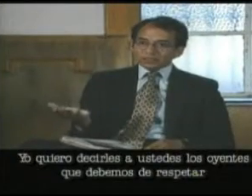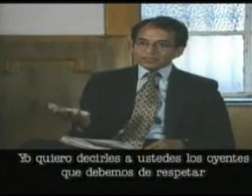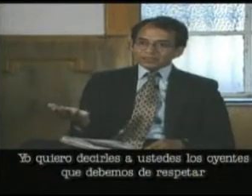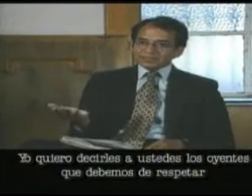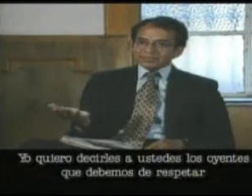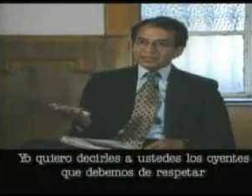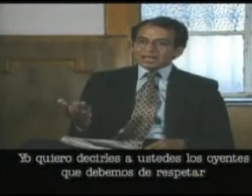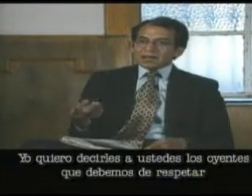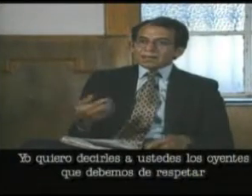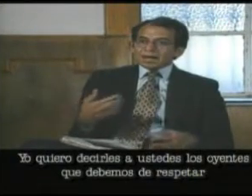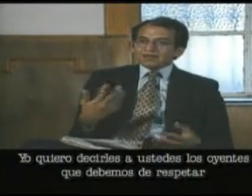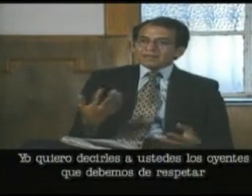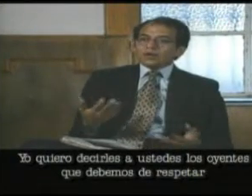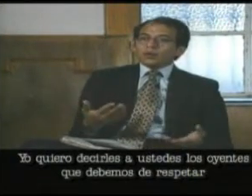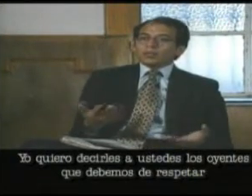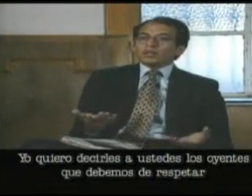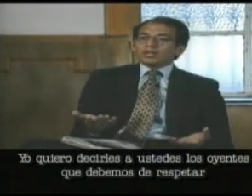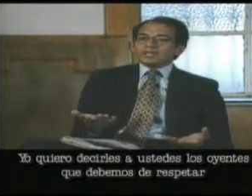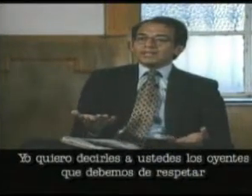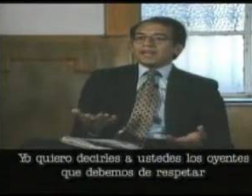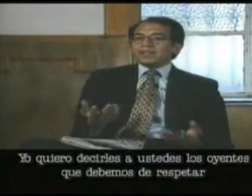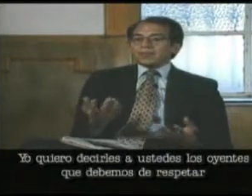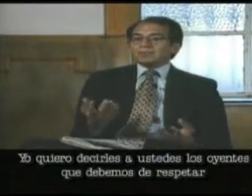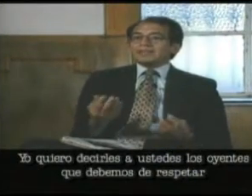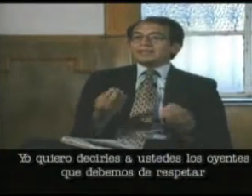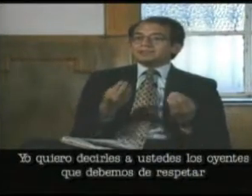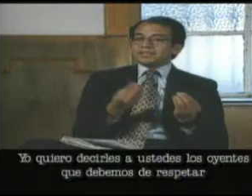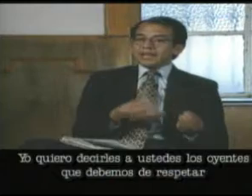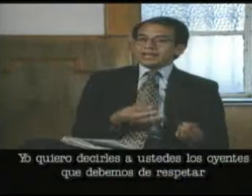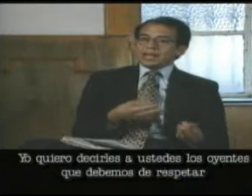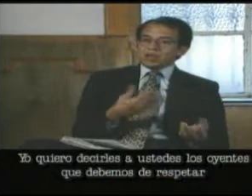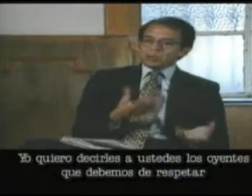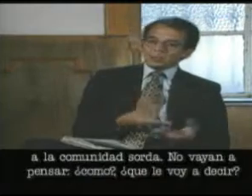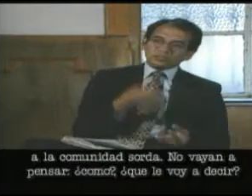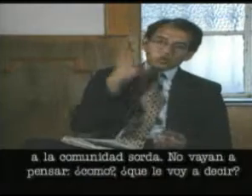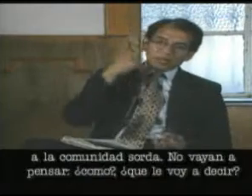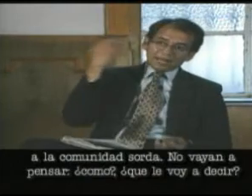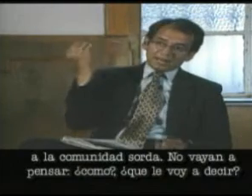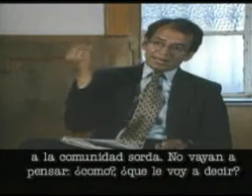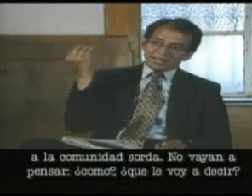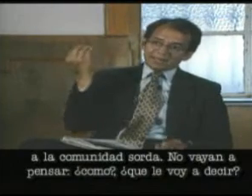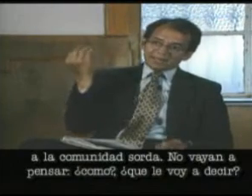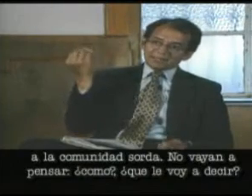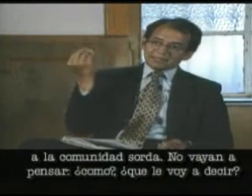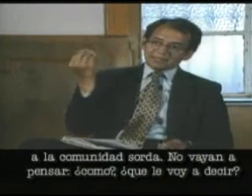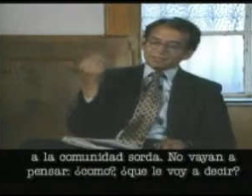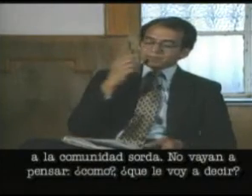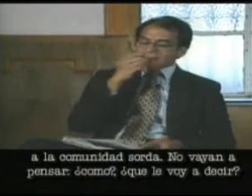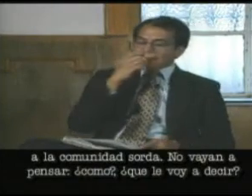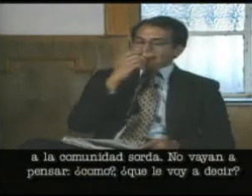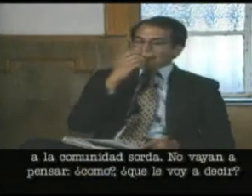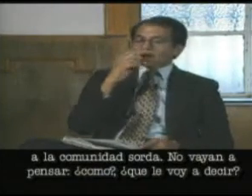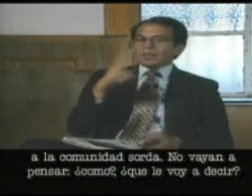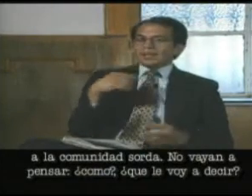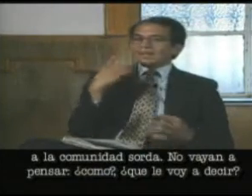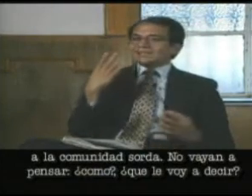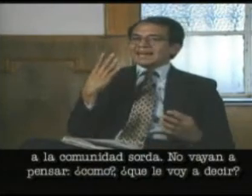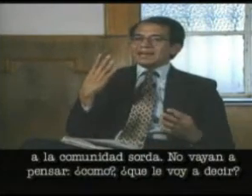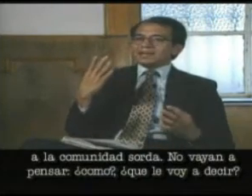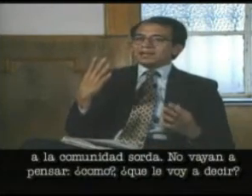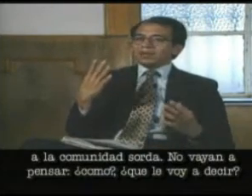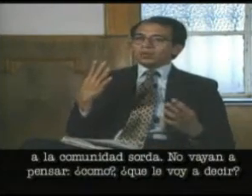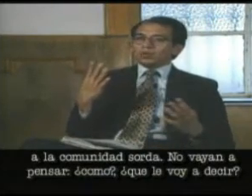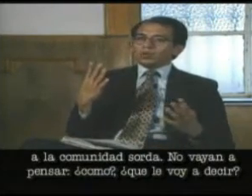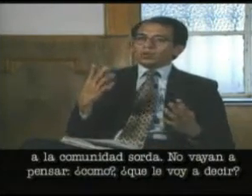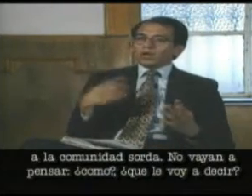De los oyentes para ver cómo porque debemos respetar a la comunidad zurda. ¿Sí? No van a